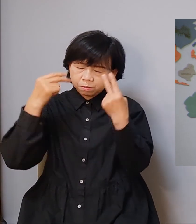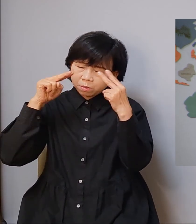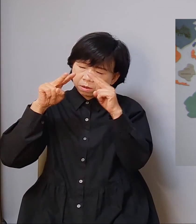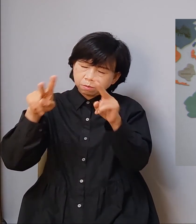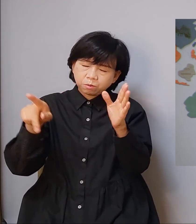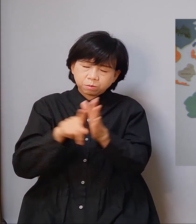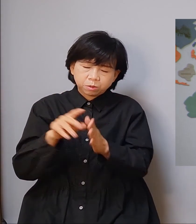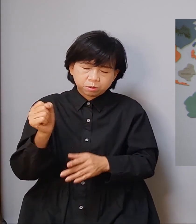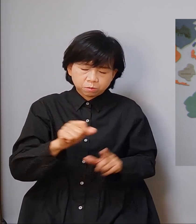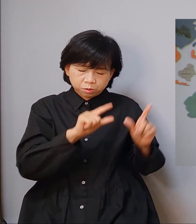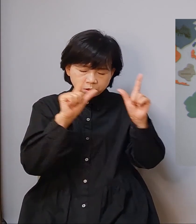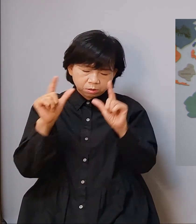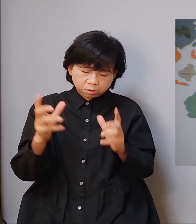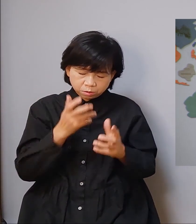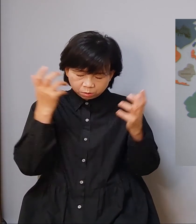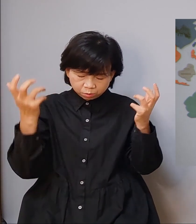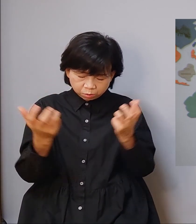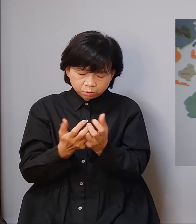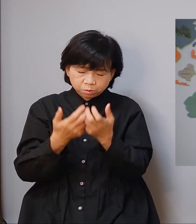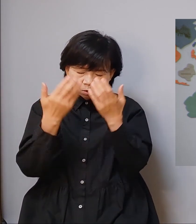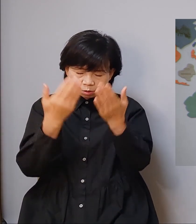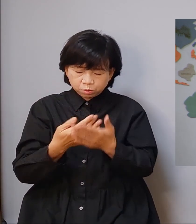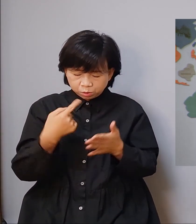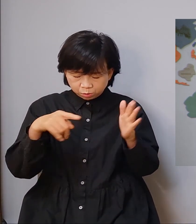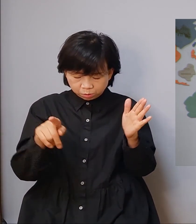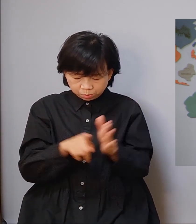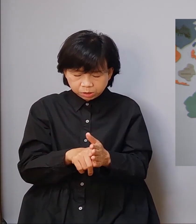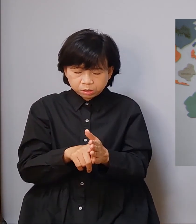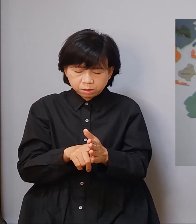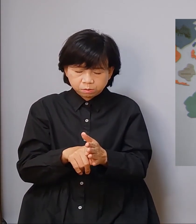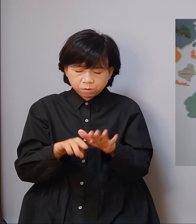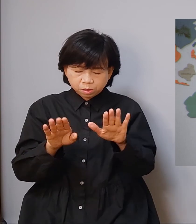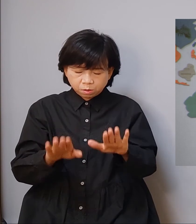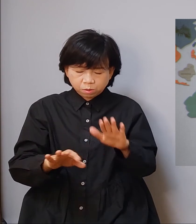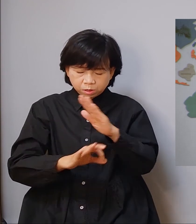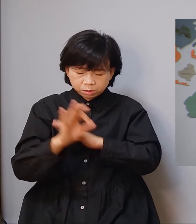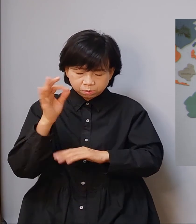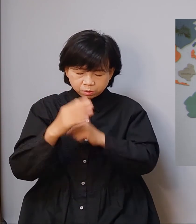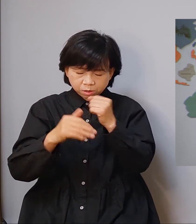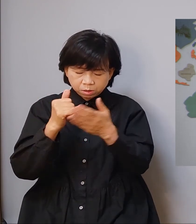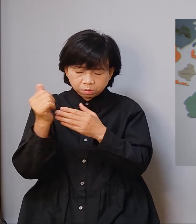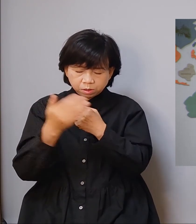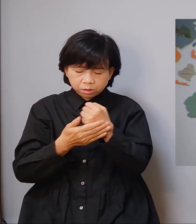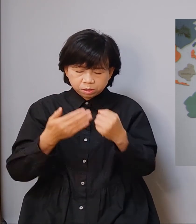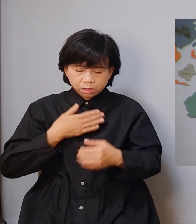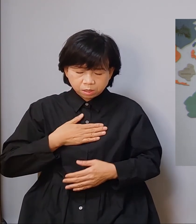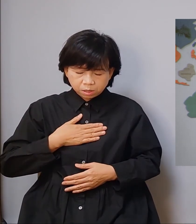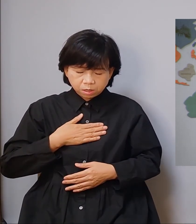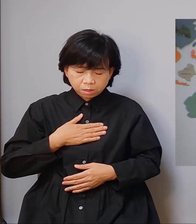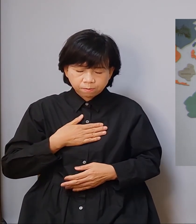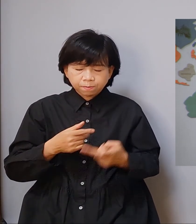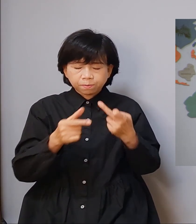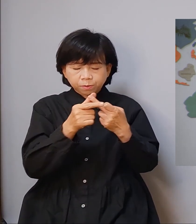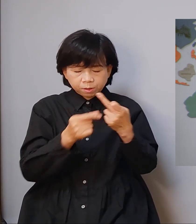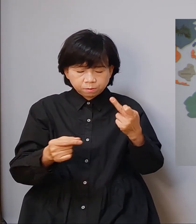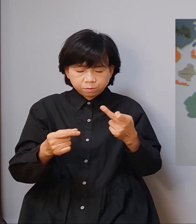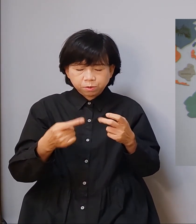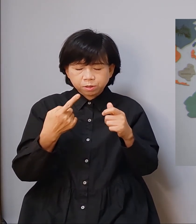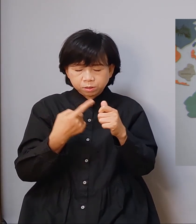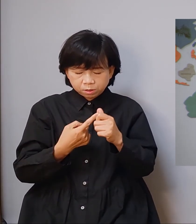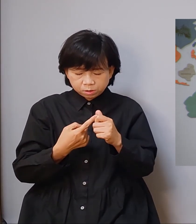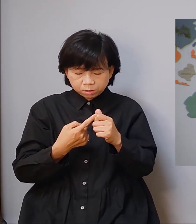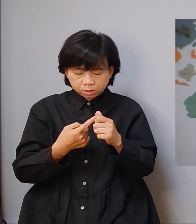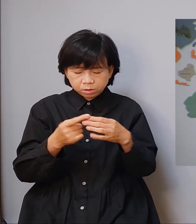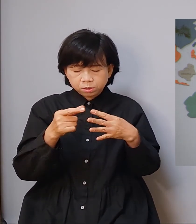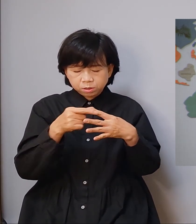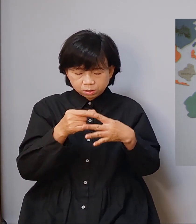있도록 성령 충만케 하여 주실 줄 믿습니다. 오늘 이 아침에도 하나님의 은혜를 알아 12월 첫째 주에 예배하는 모든